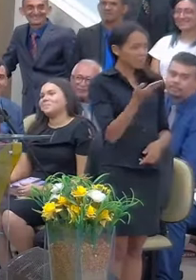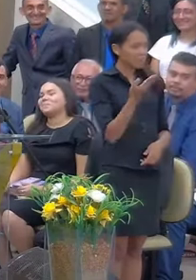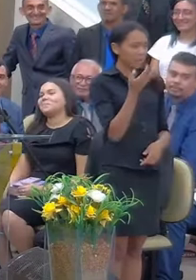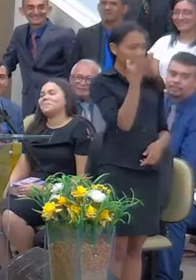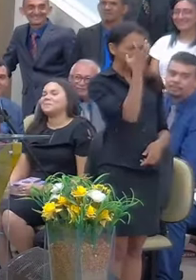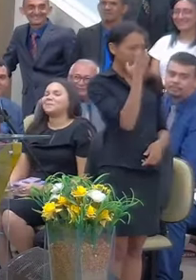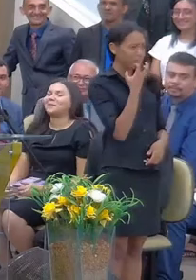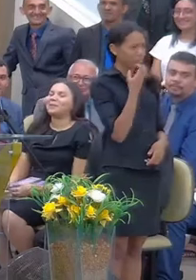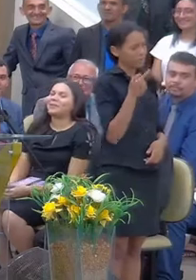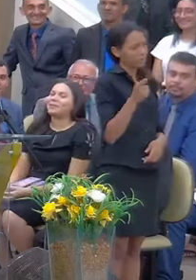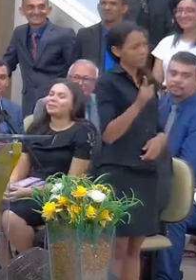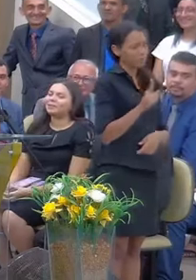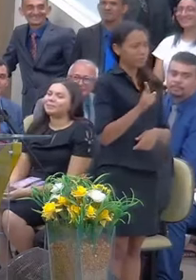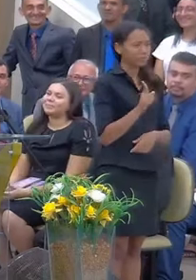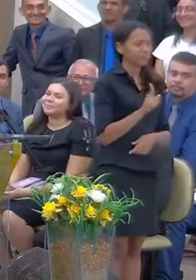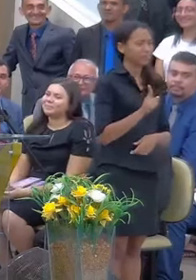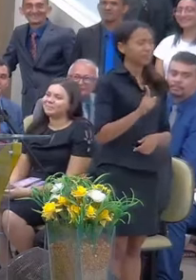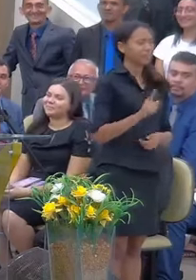meus irmãos.